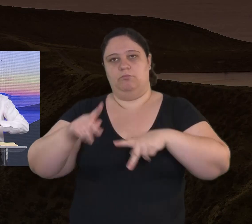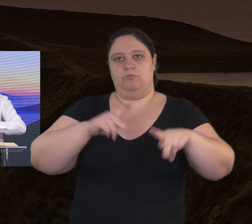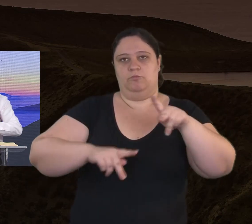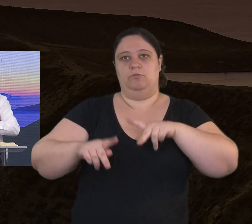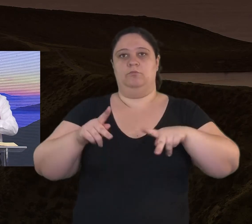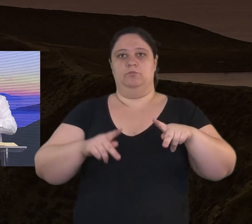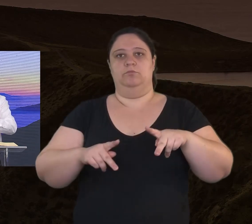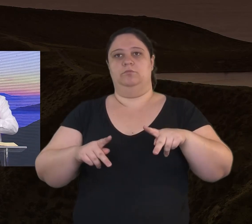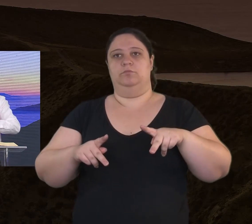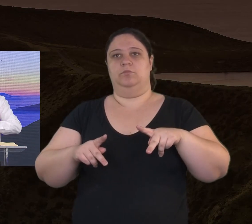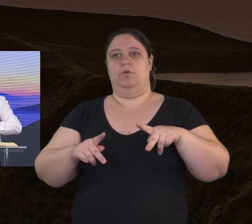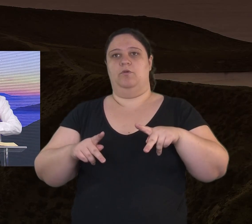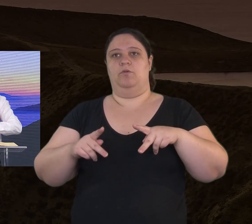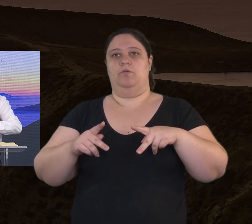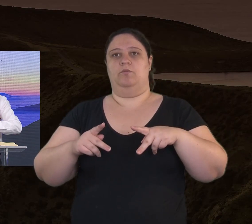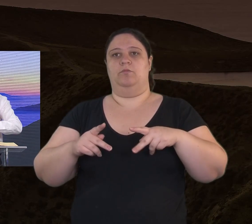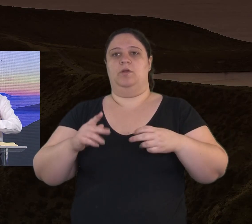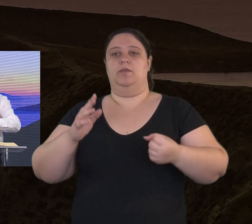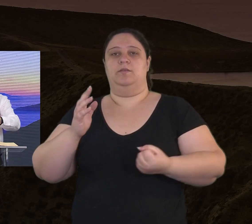ele também